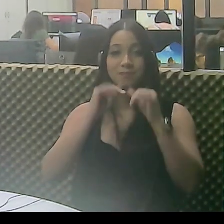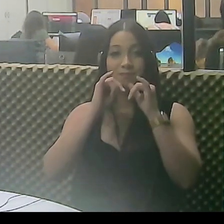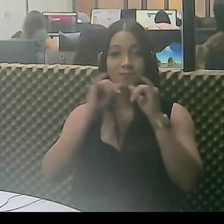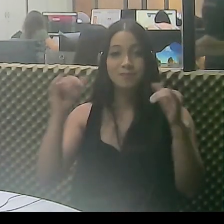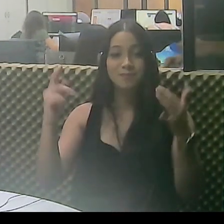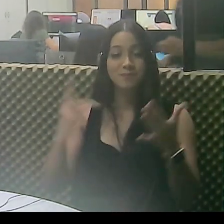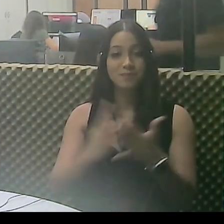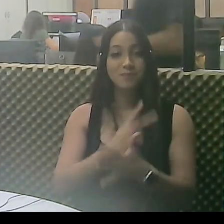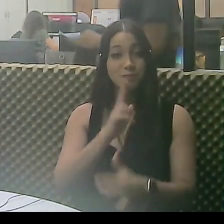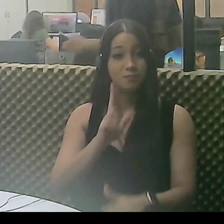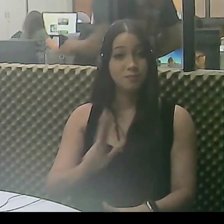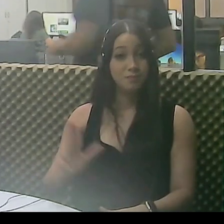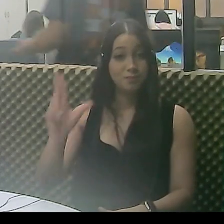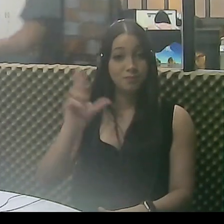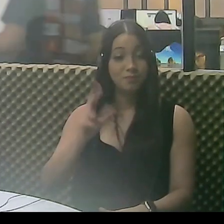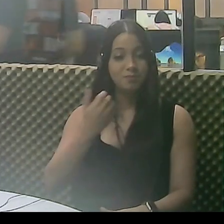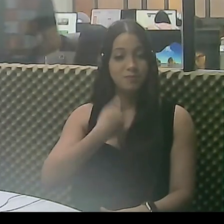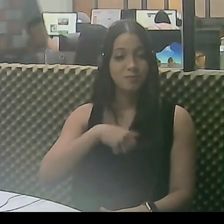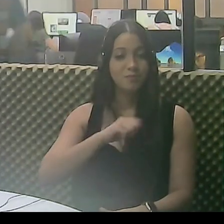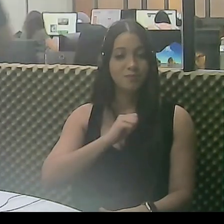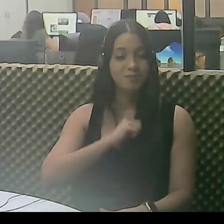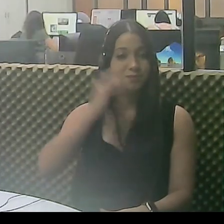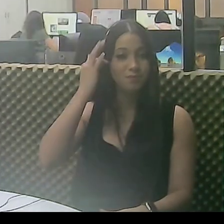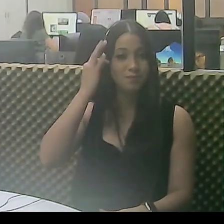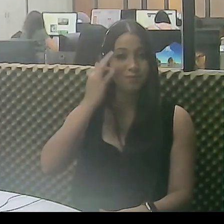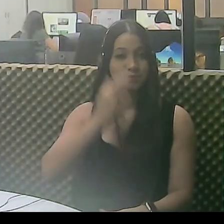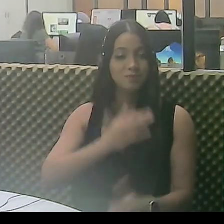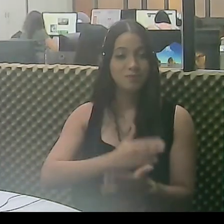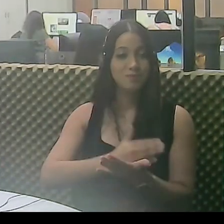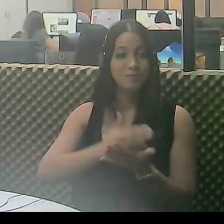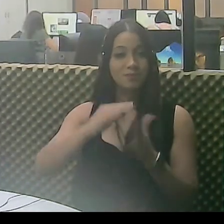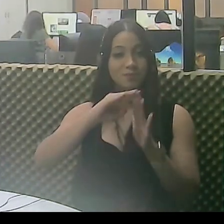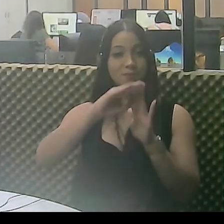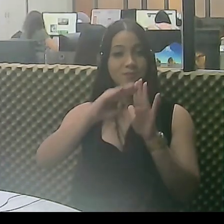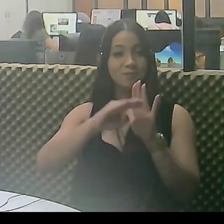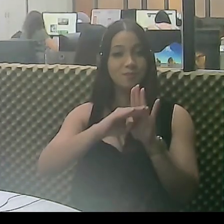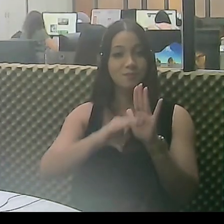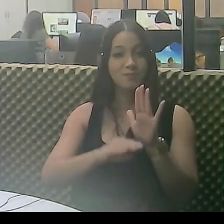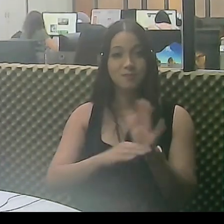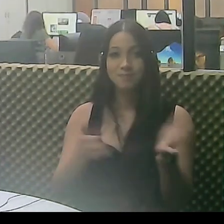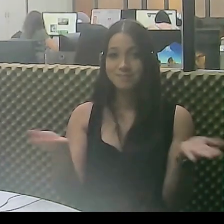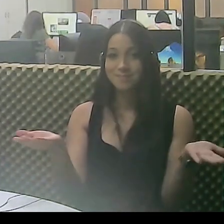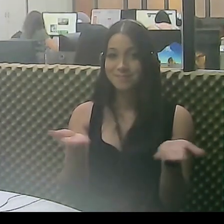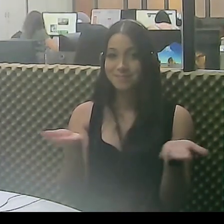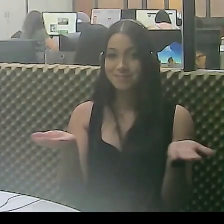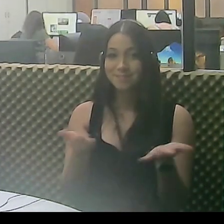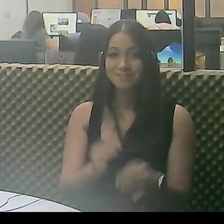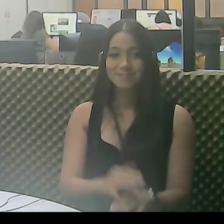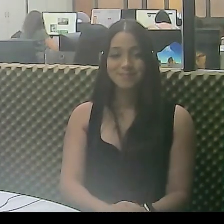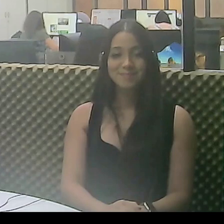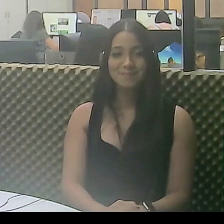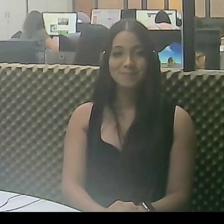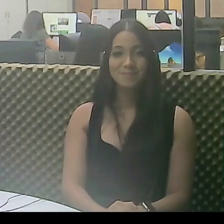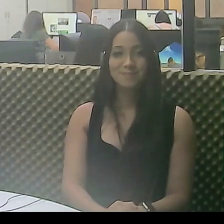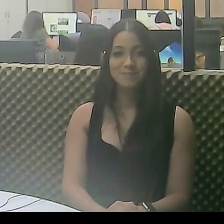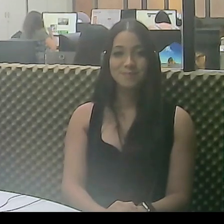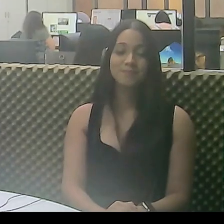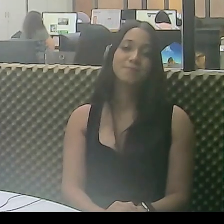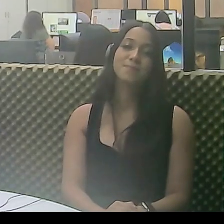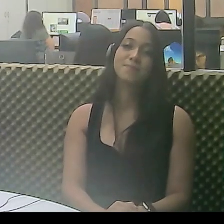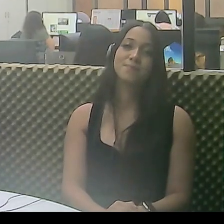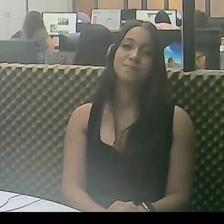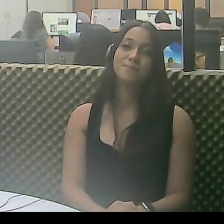fato acontece em Uberlândia. Eu sou o Fernando Cássio e começamos com os destaques da edição de hoje.